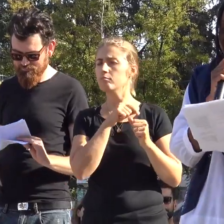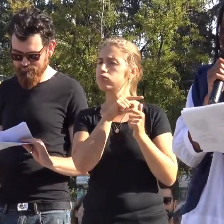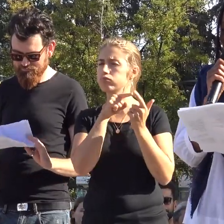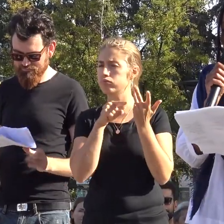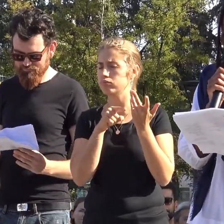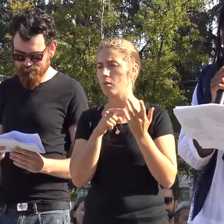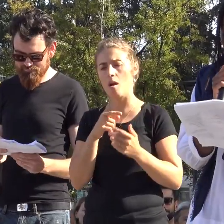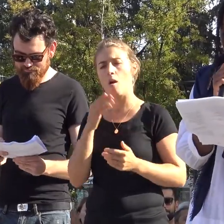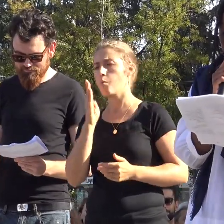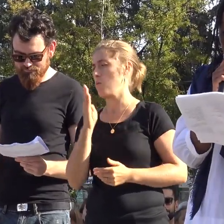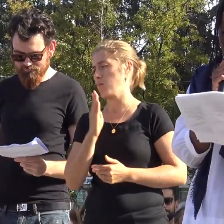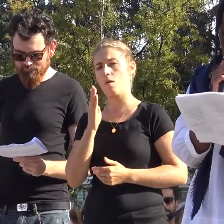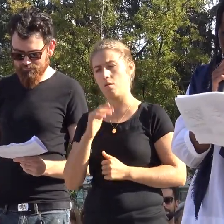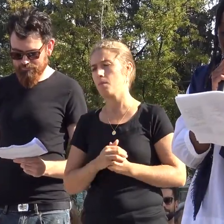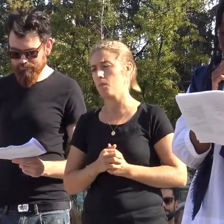sont nécessaires.